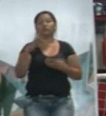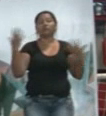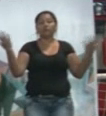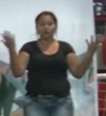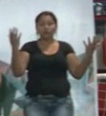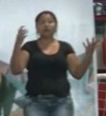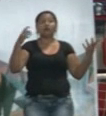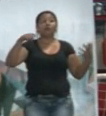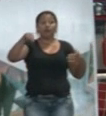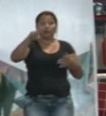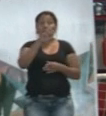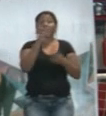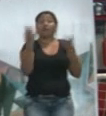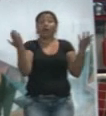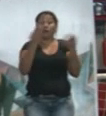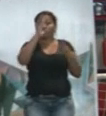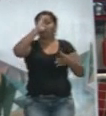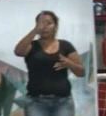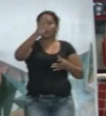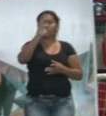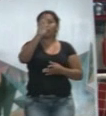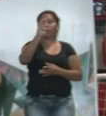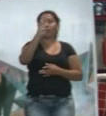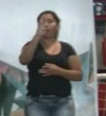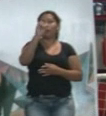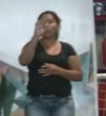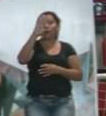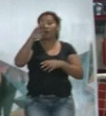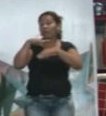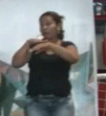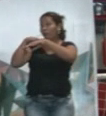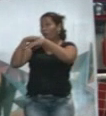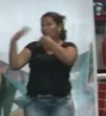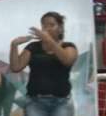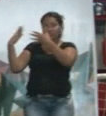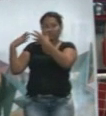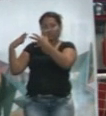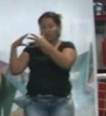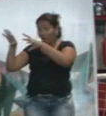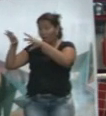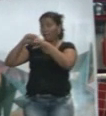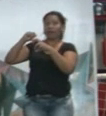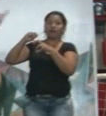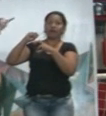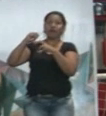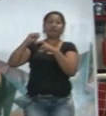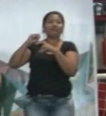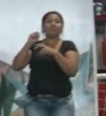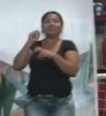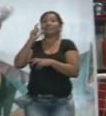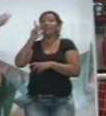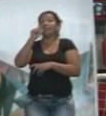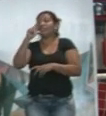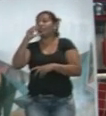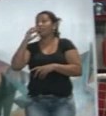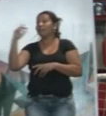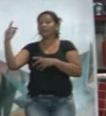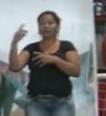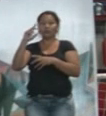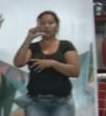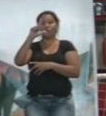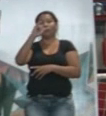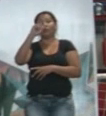passar ebola. Se eu tiver com ebola, eu posso conversando aqui passar para ela? Só se for líquido. Se ela tiver contato